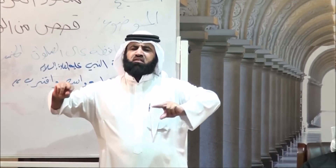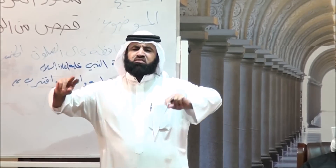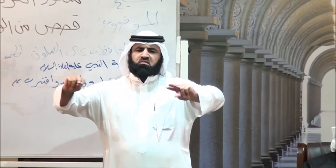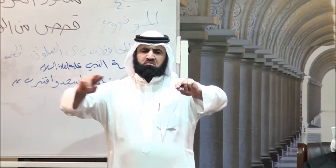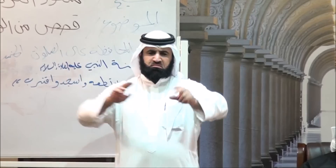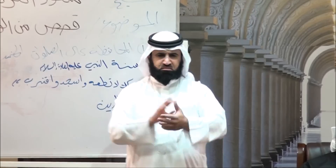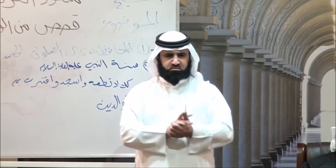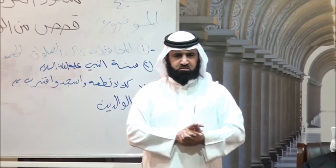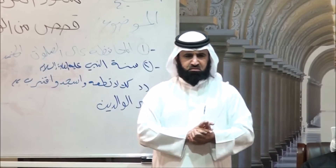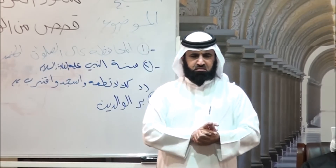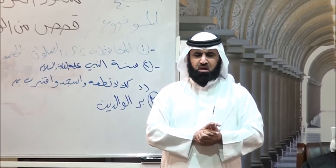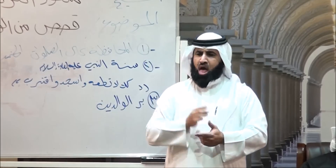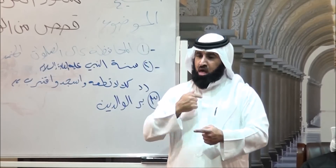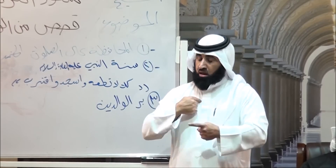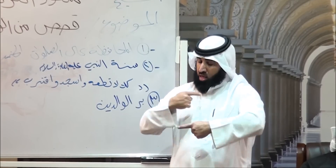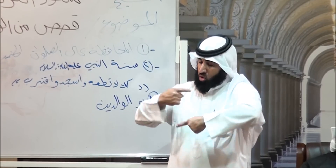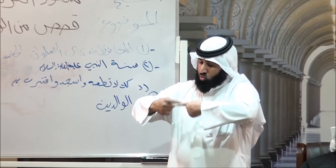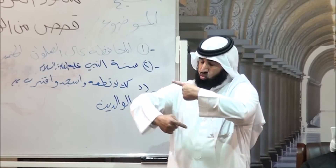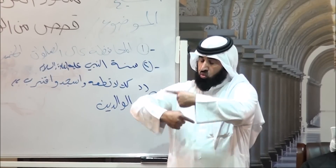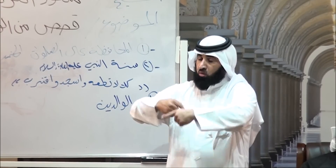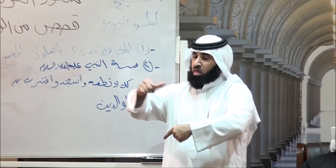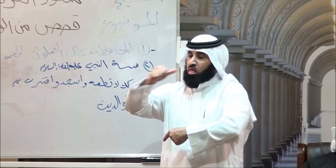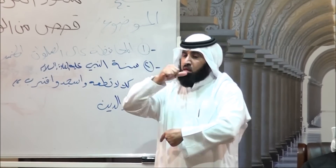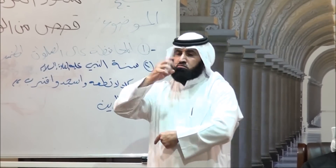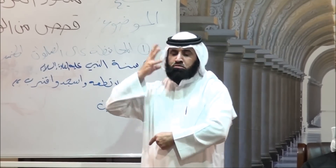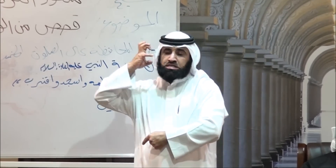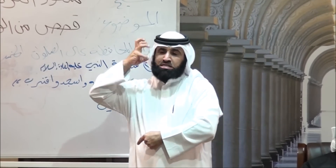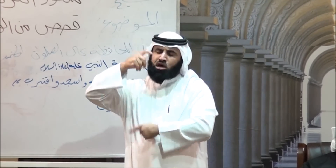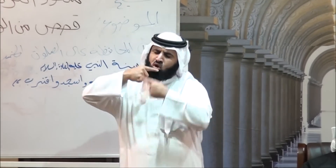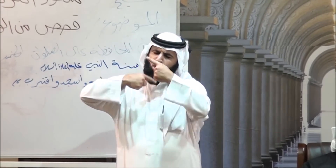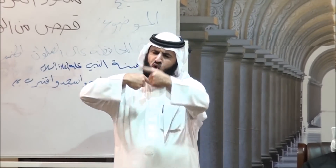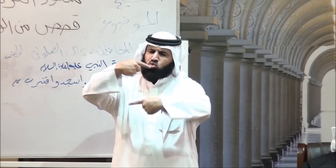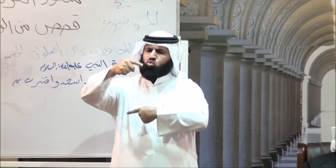وكنت أنا مدمن للخمر.